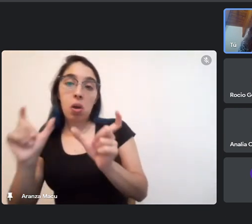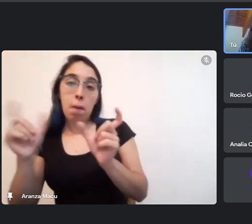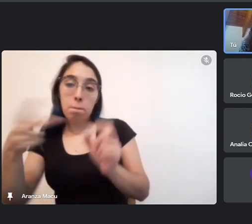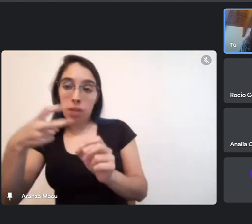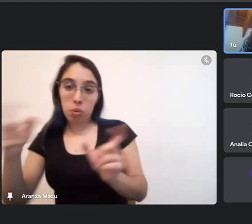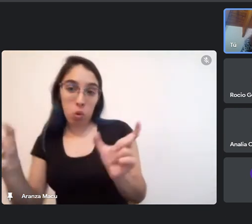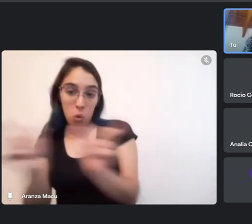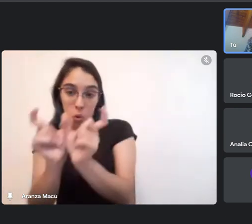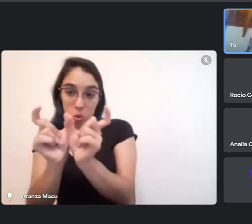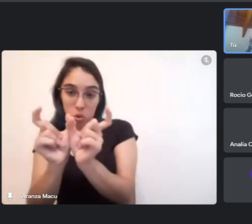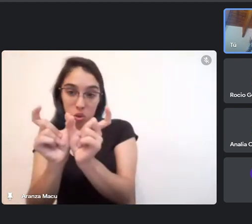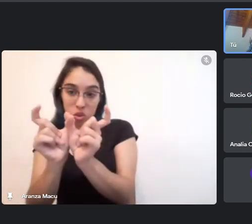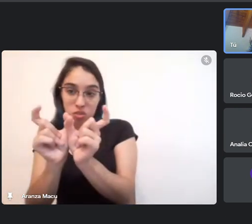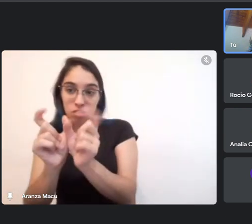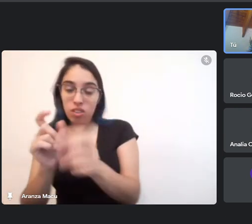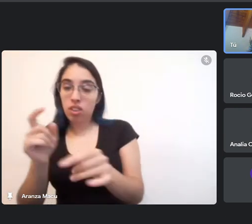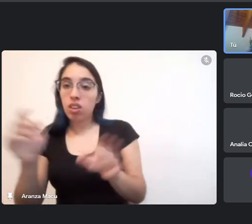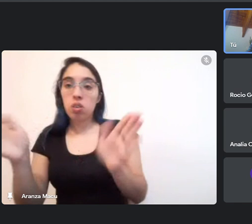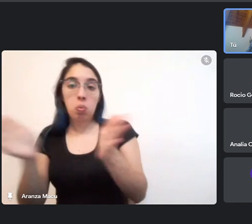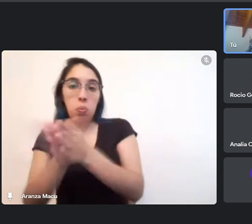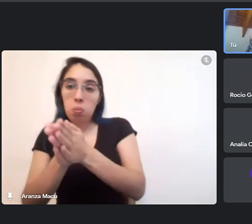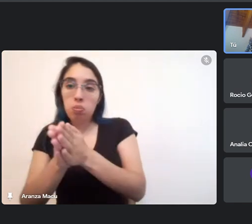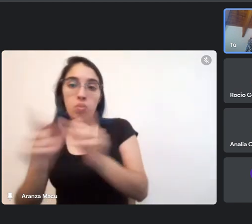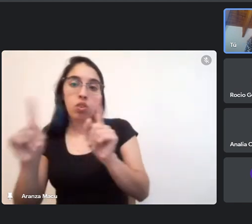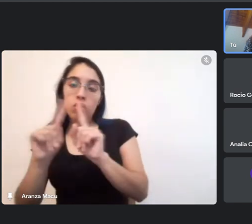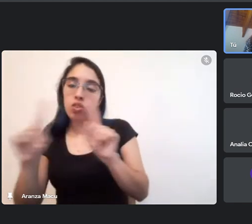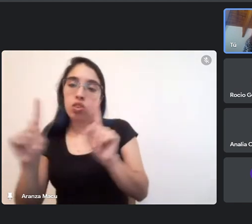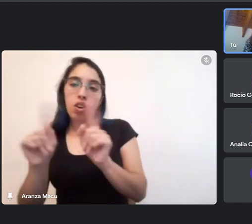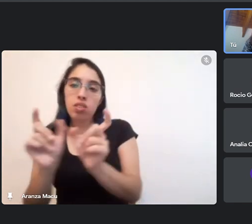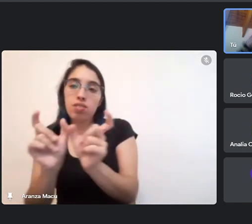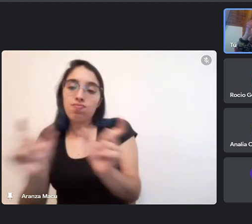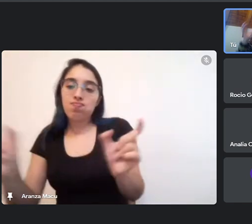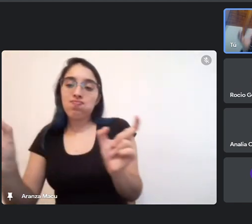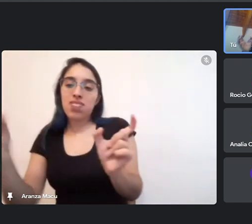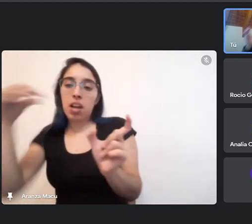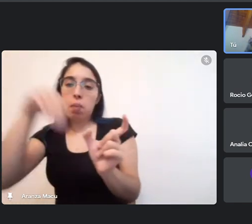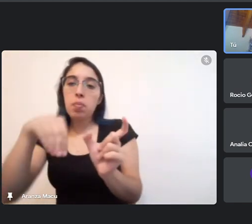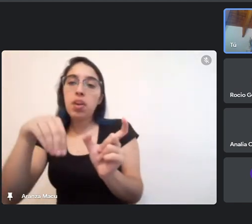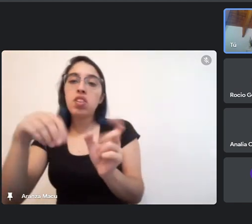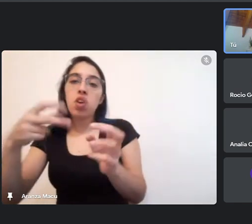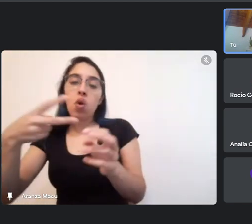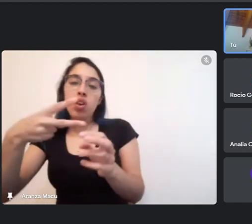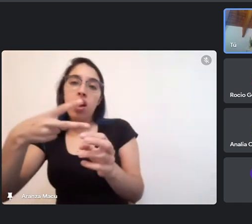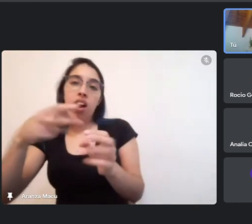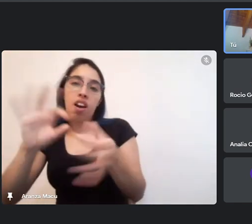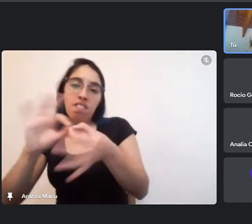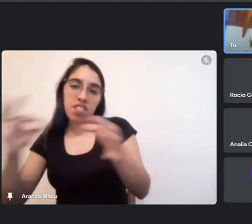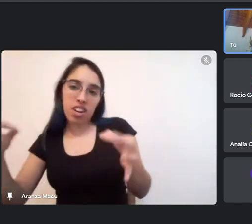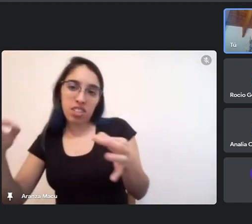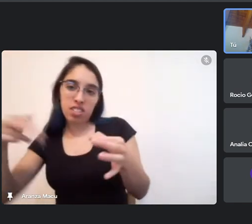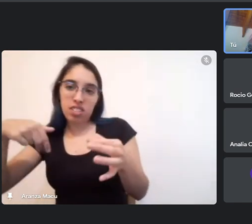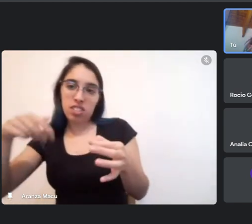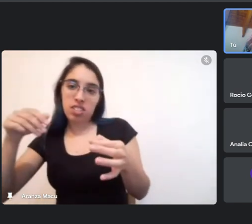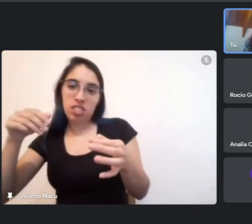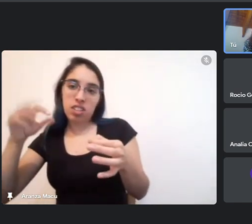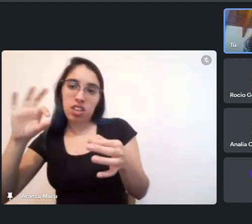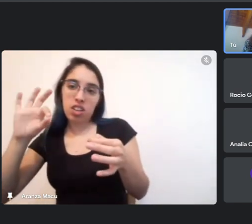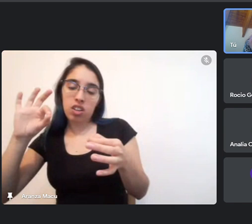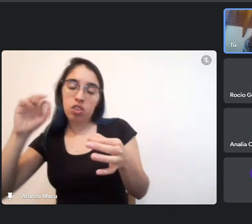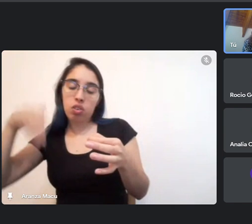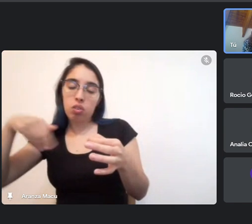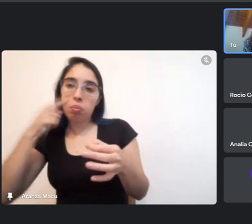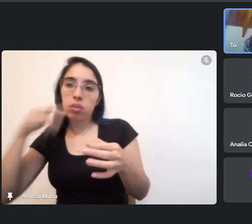hay una frase adverbial, ¿sí? A veces no es como la frase nominal, que la separo así en bloques. A veces los verbos